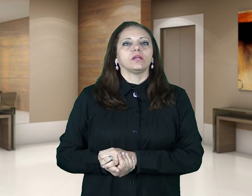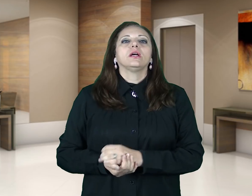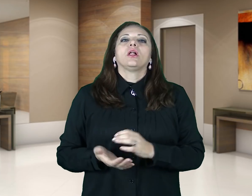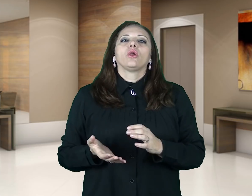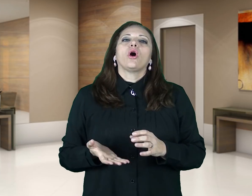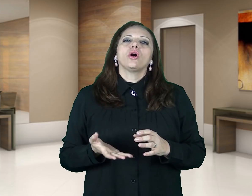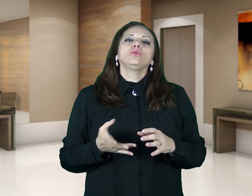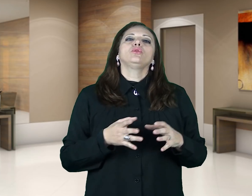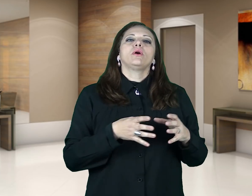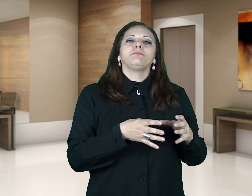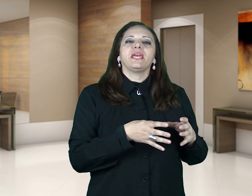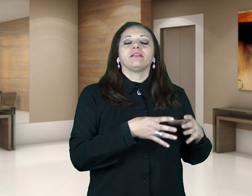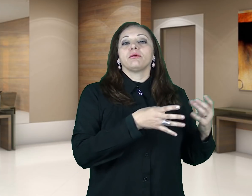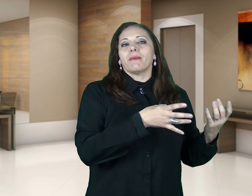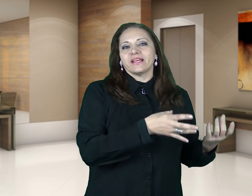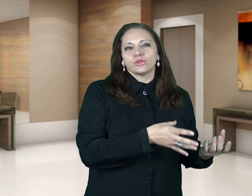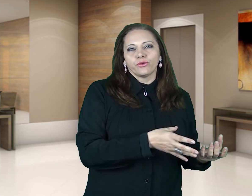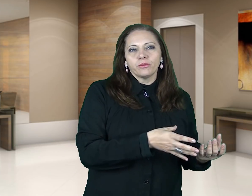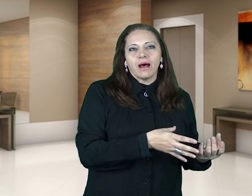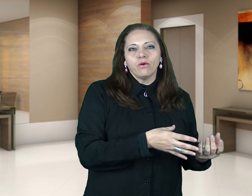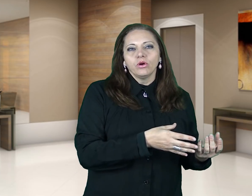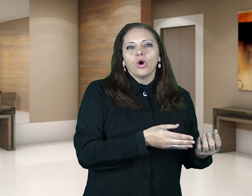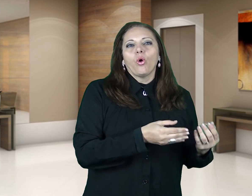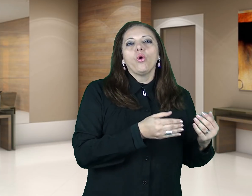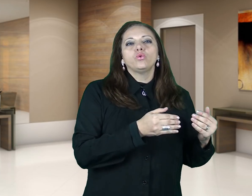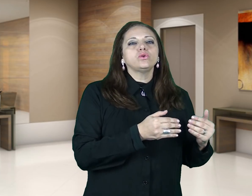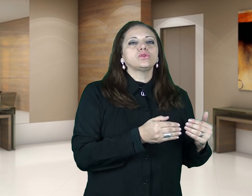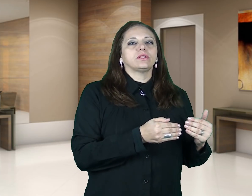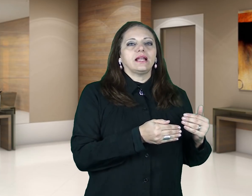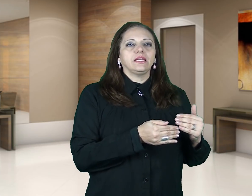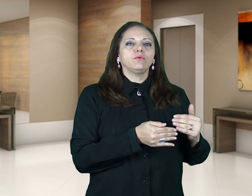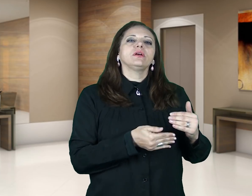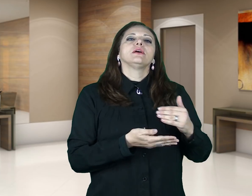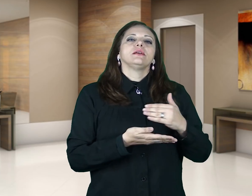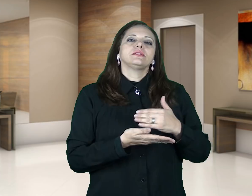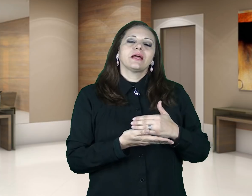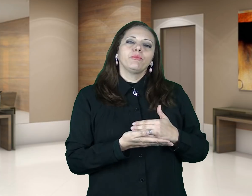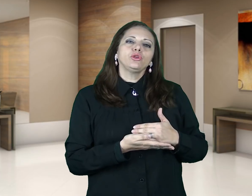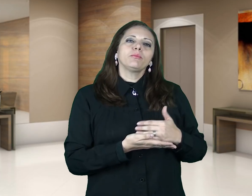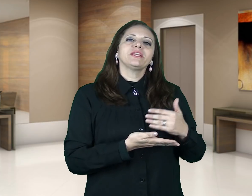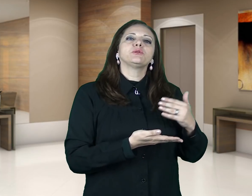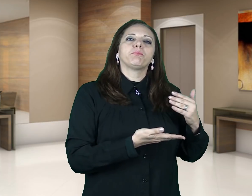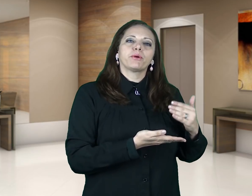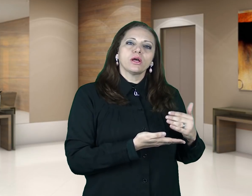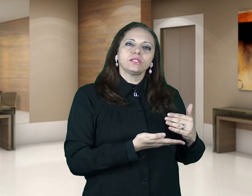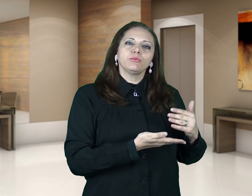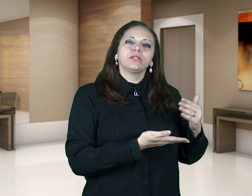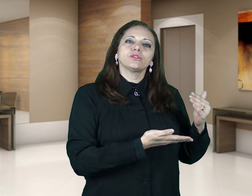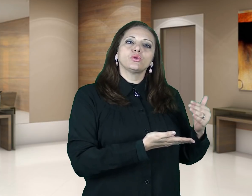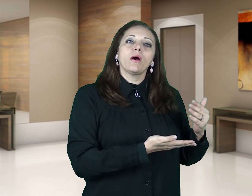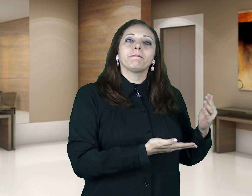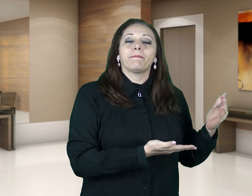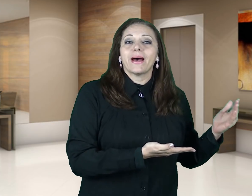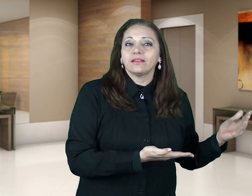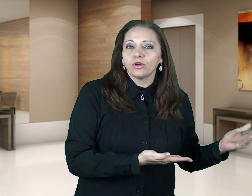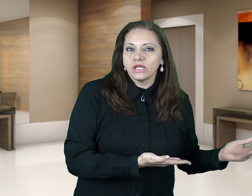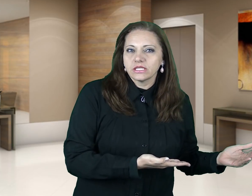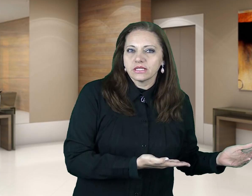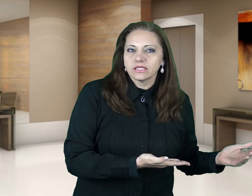encontre. Logo, num ambiente mais formal, o uso da língua está muito mais próximo da sua